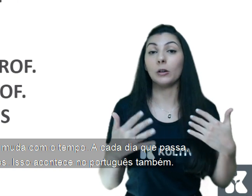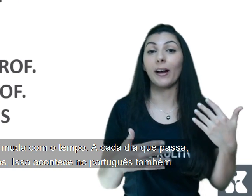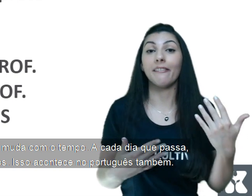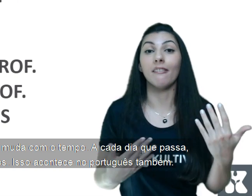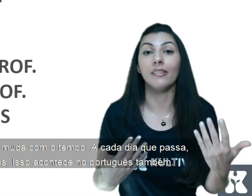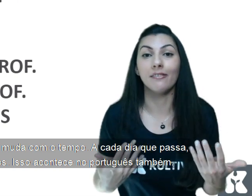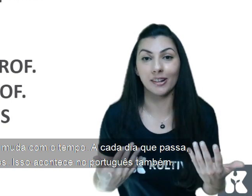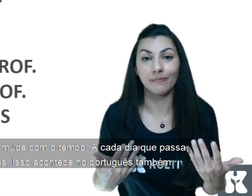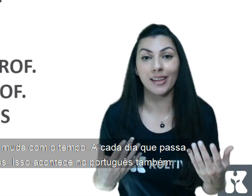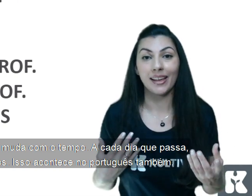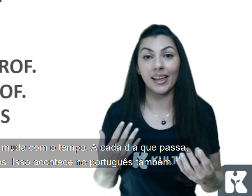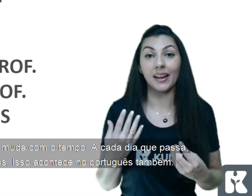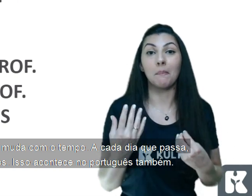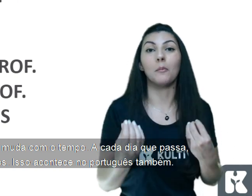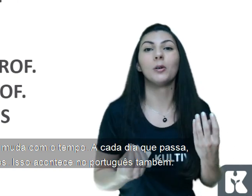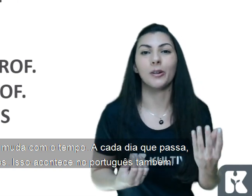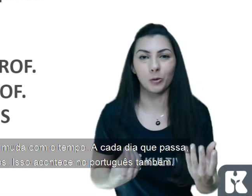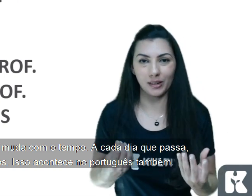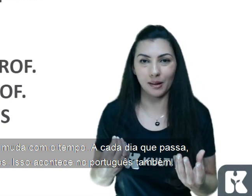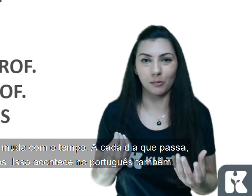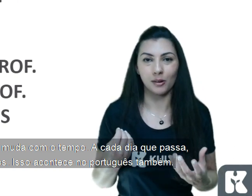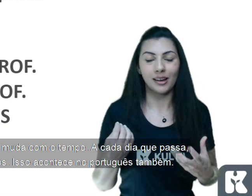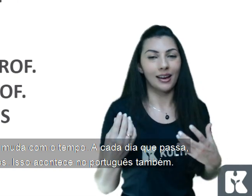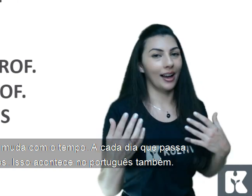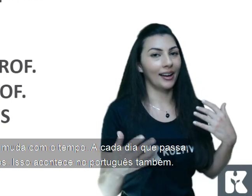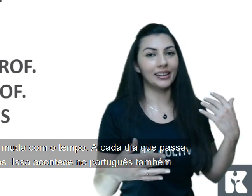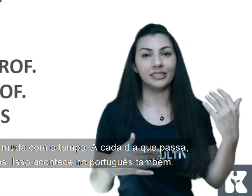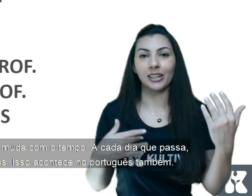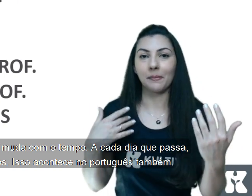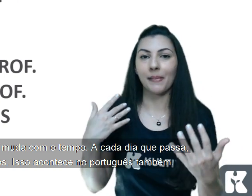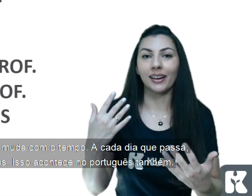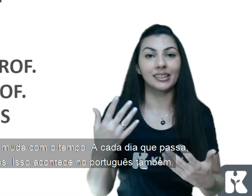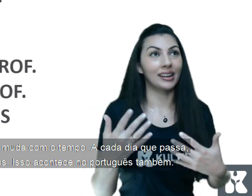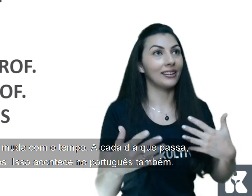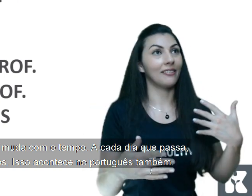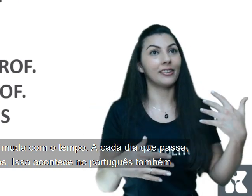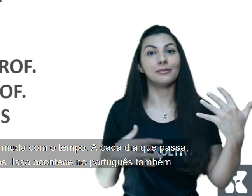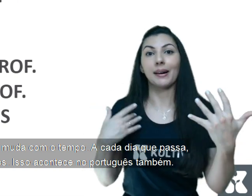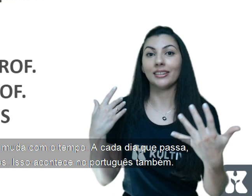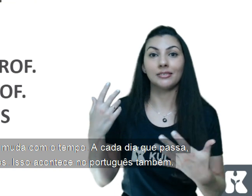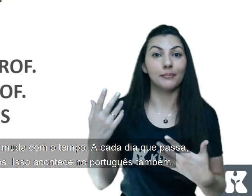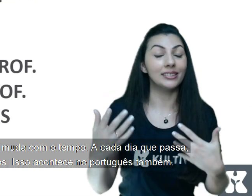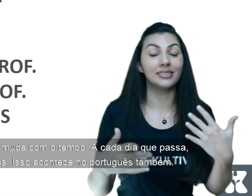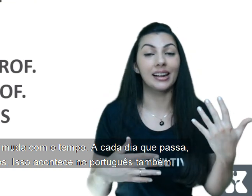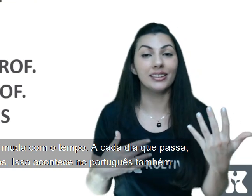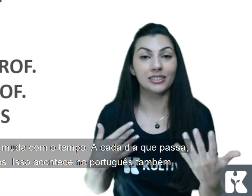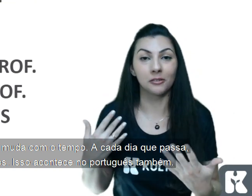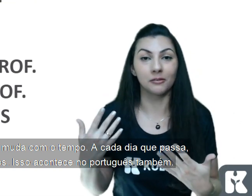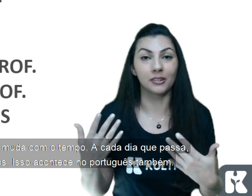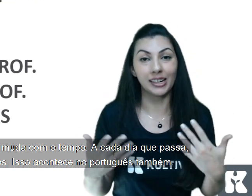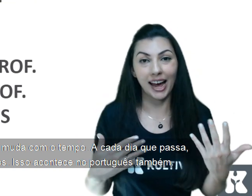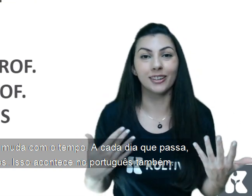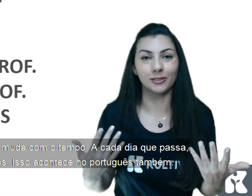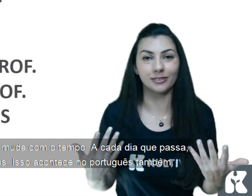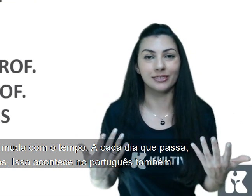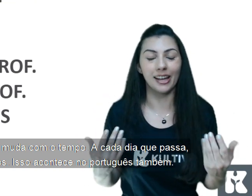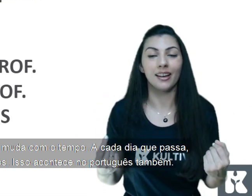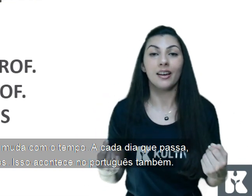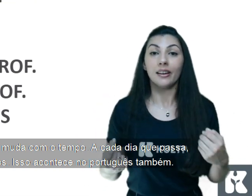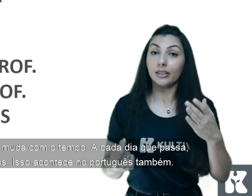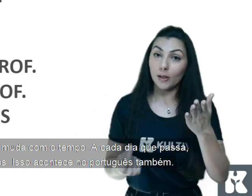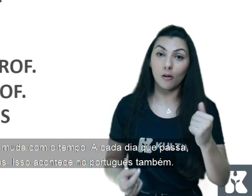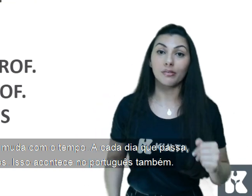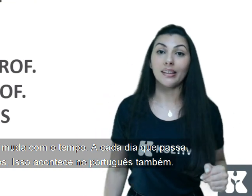sinais. A língua é viva, ela muda com o tempo. A cada dia que passa, cada vez mais sinais são criados,